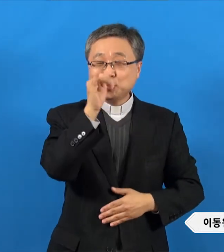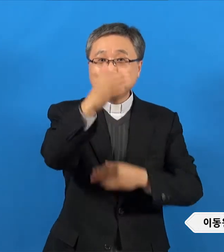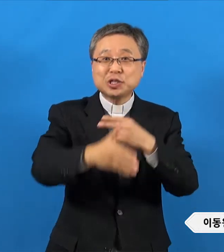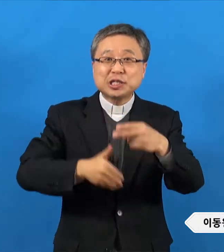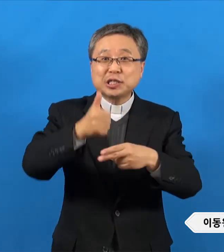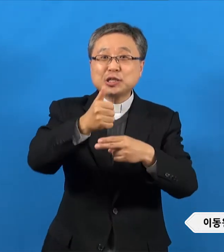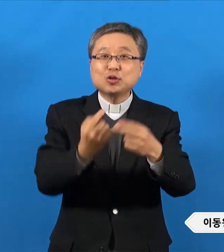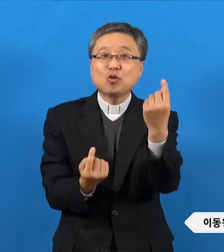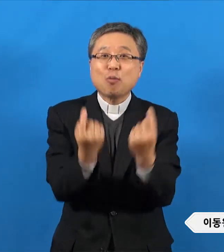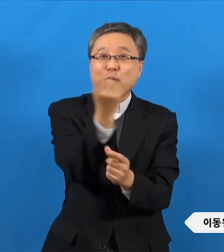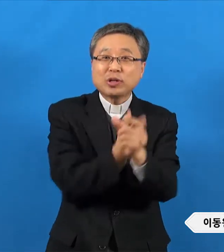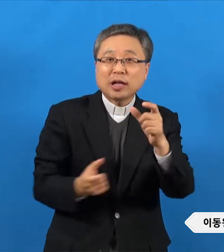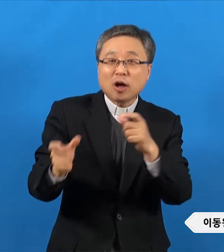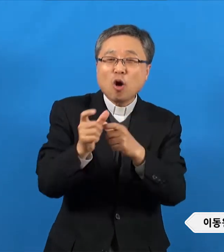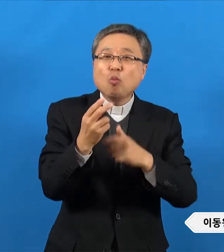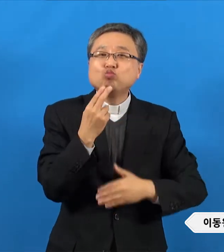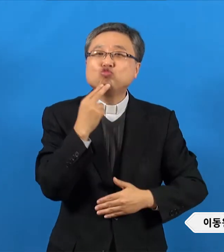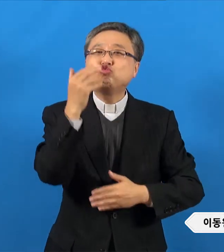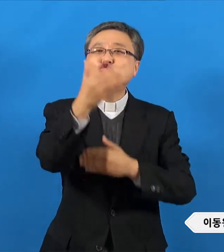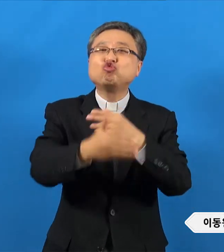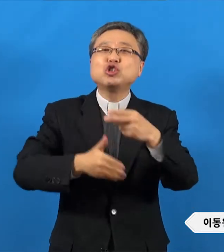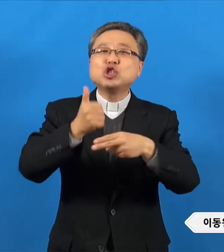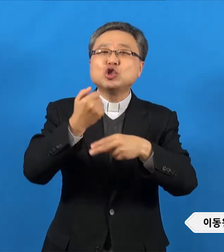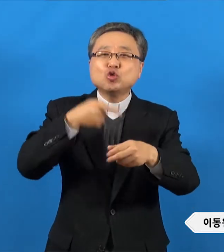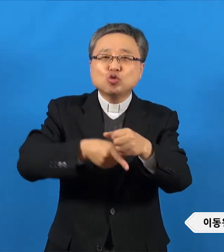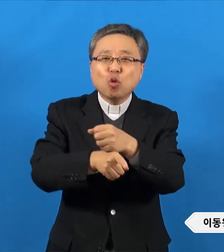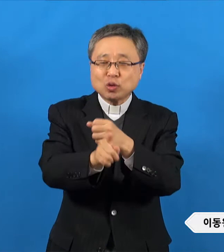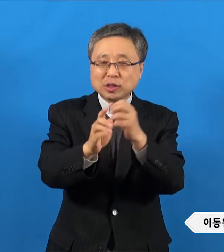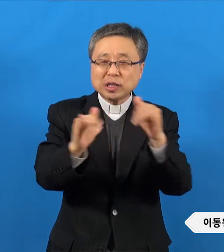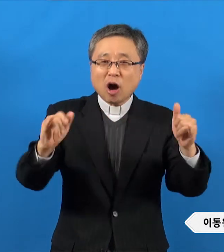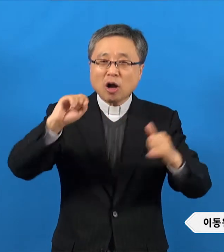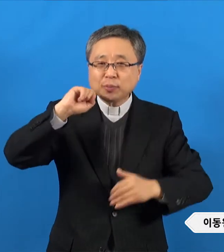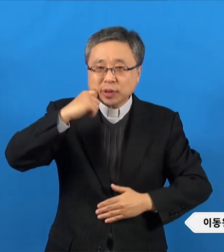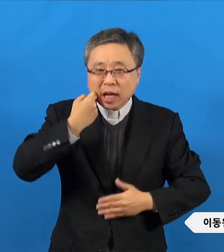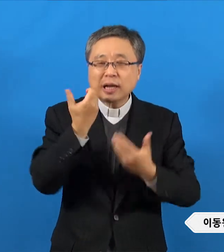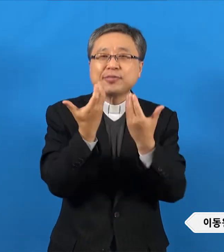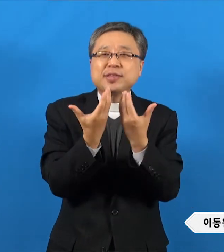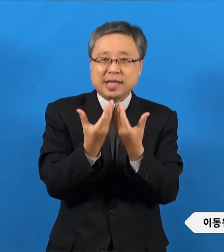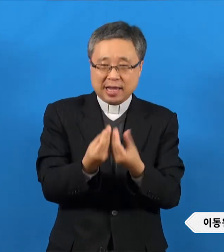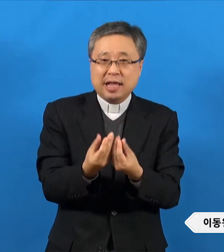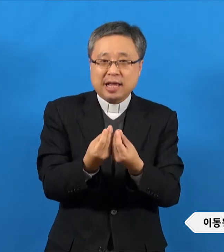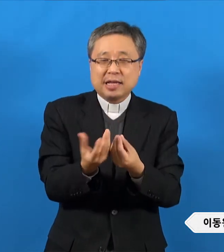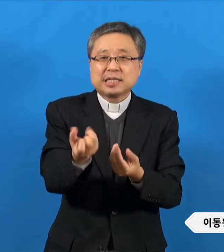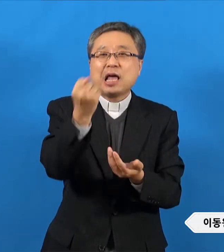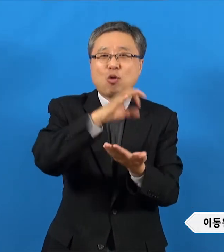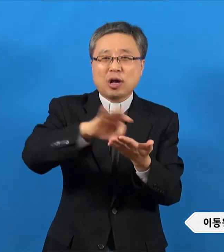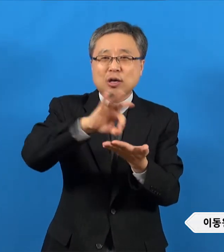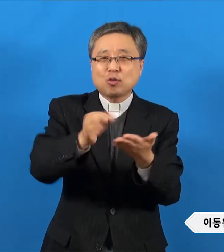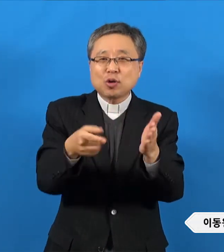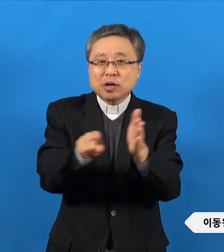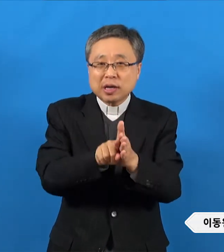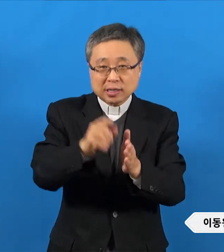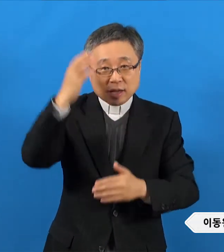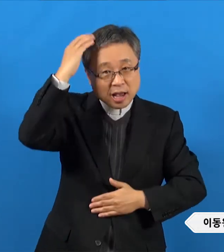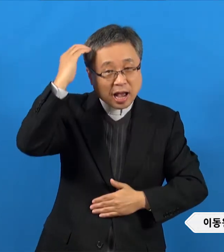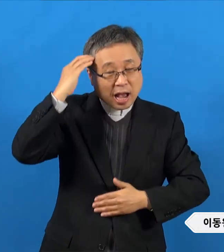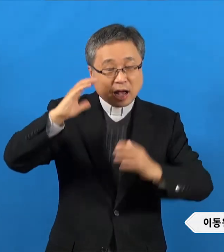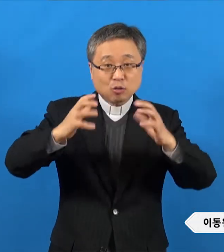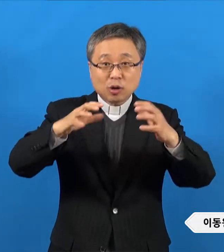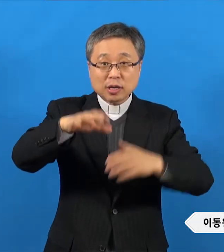유신론보다도 무신론을 증명하는 것이 더 어렵다는 예를 들기 위해서 그분이 이런 비유를 드셨어요. 한국에 갈매기가